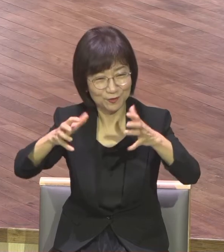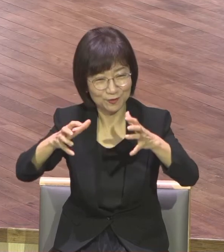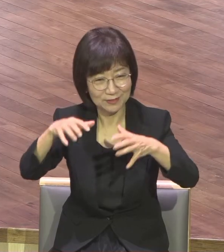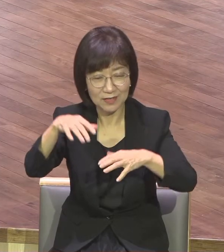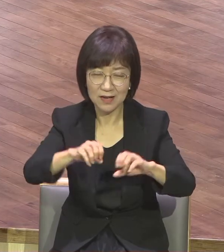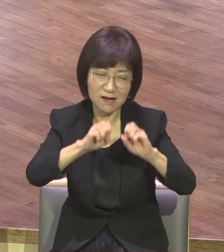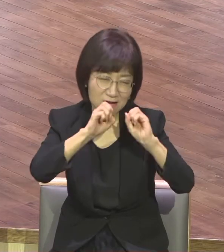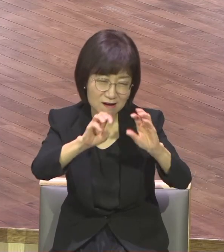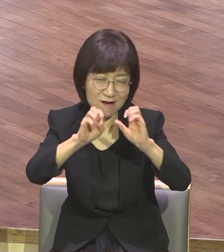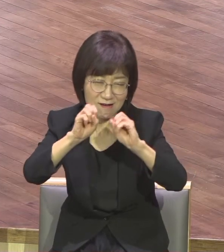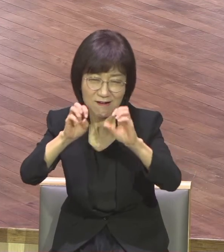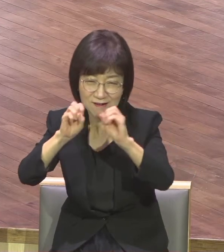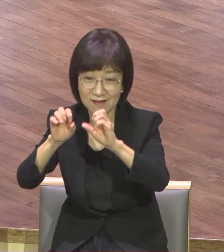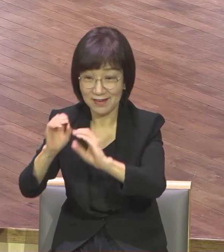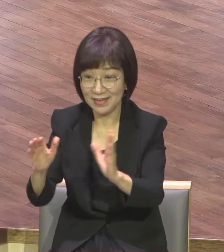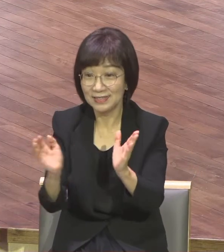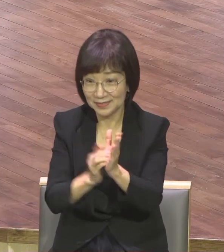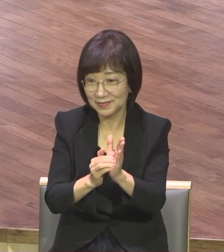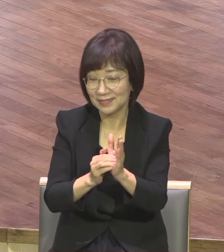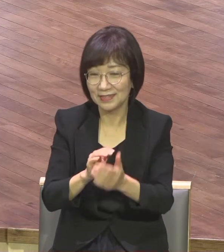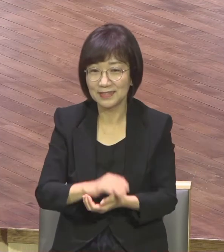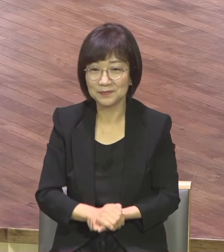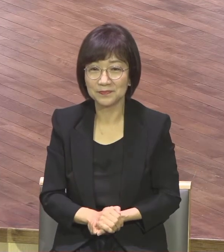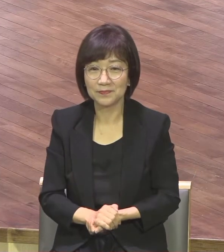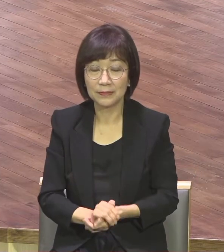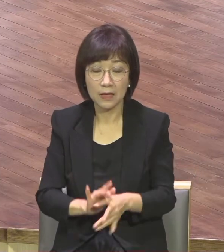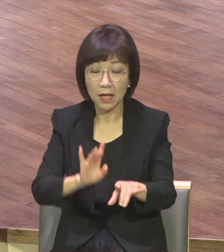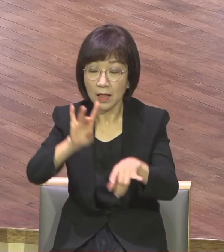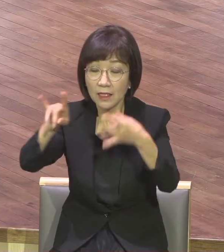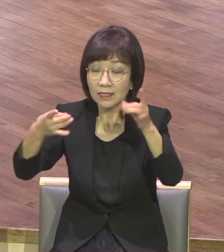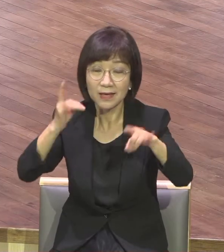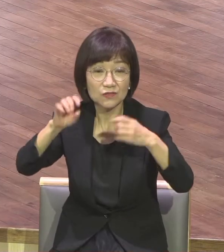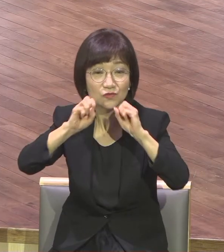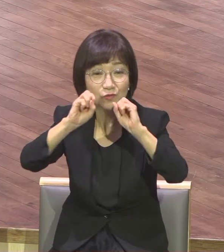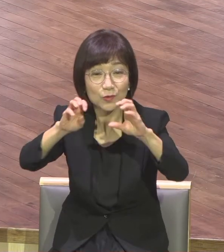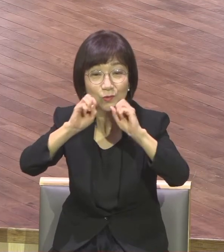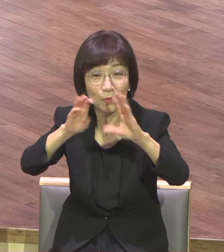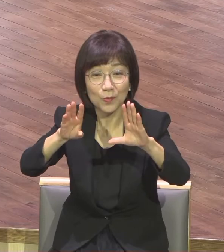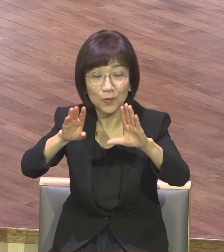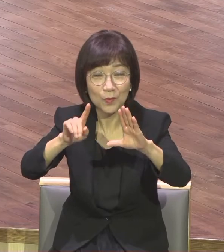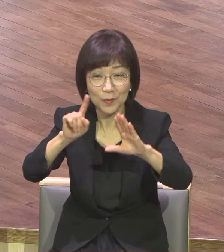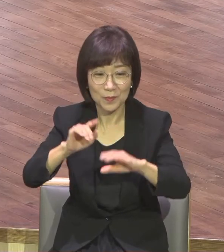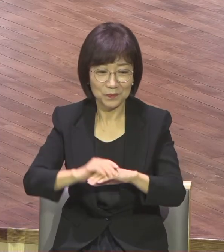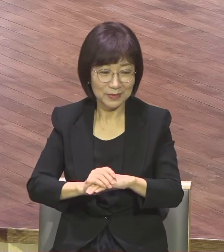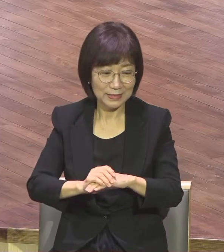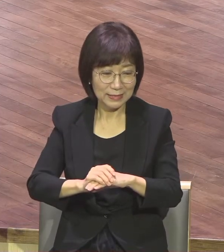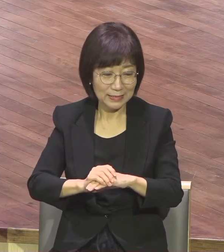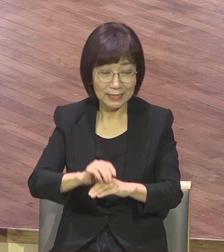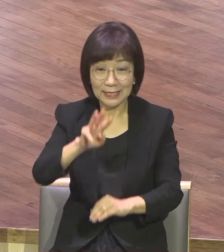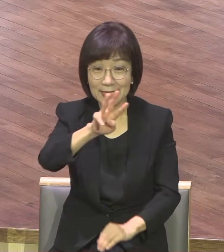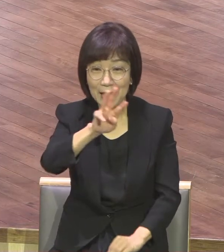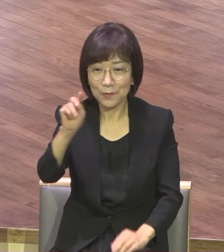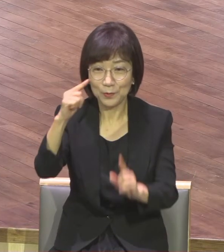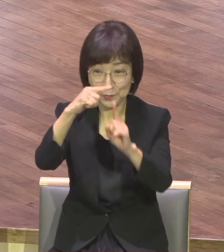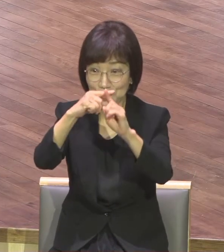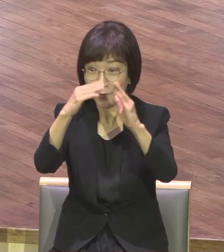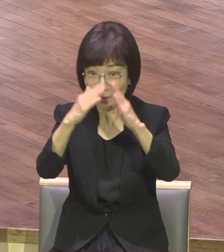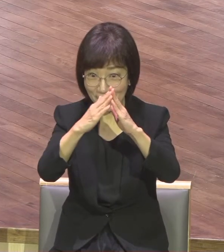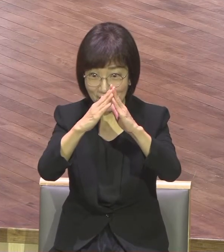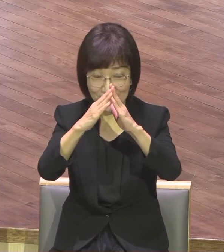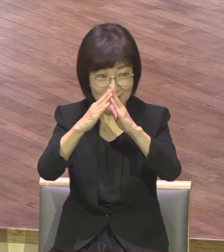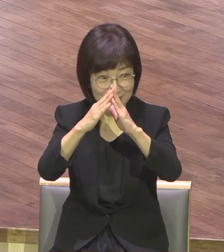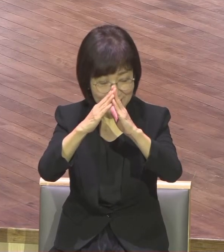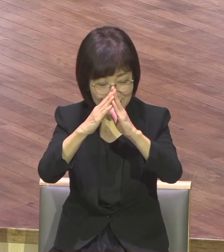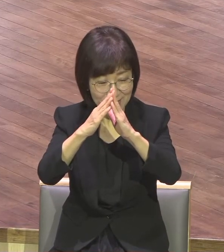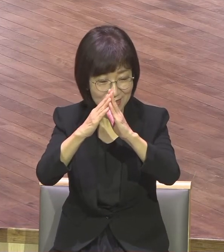캠프를 했습니다. 이번 태국 전도 이 캠프는 우리 여원교회 태국